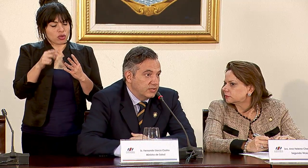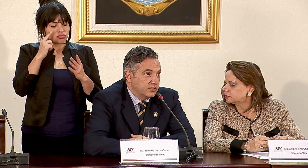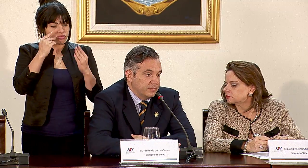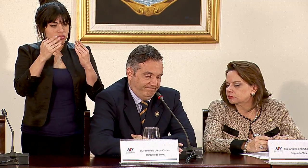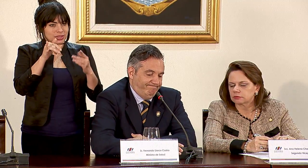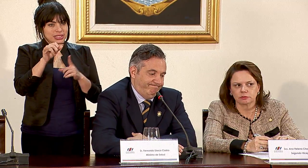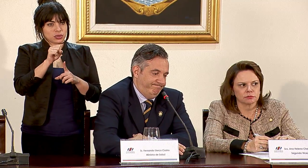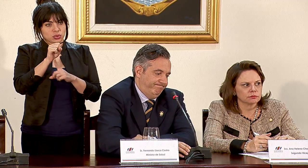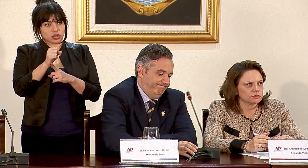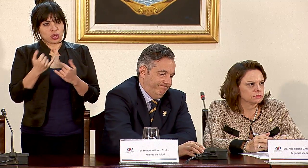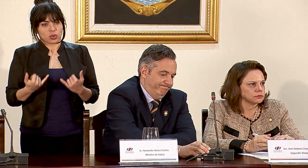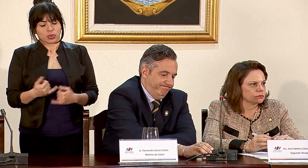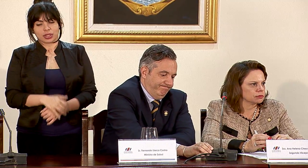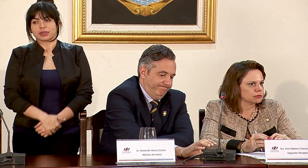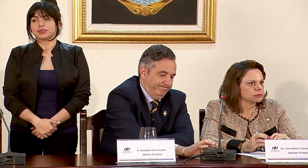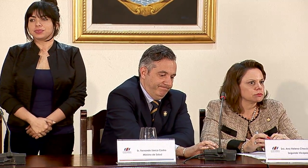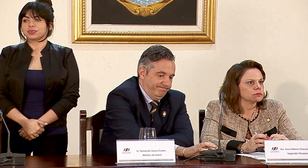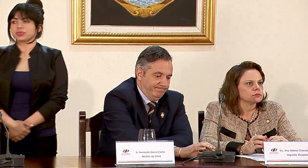las circunstancias